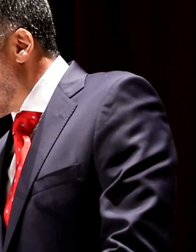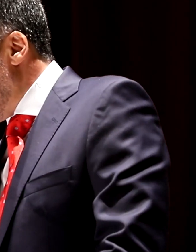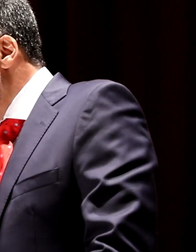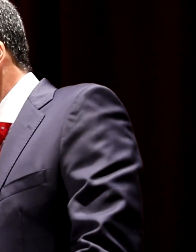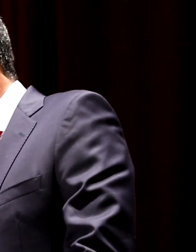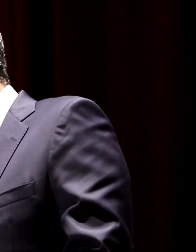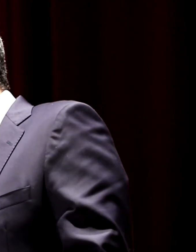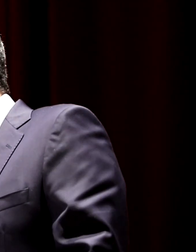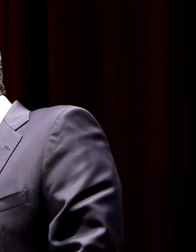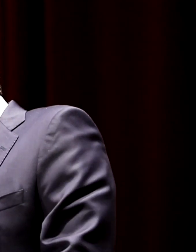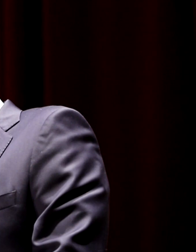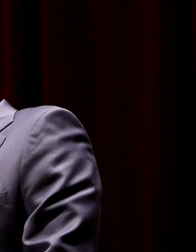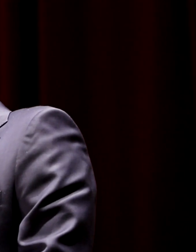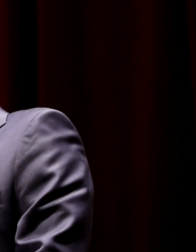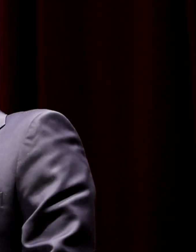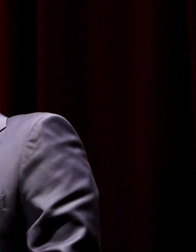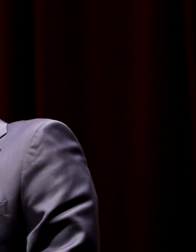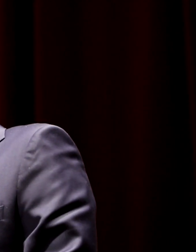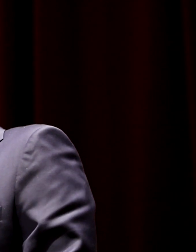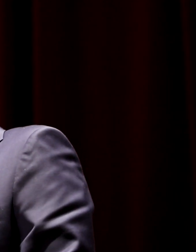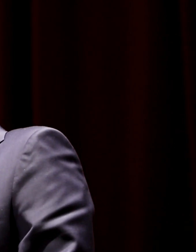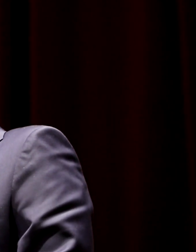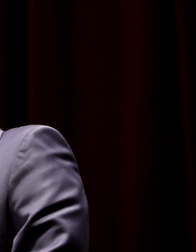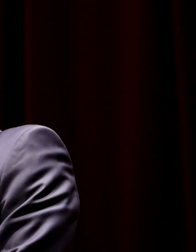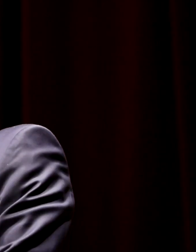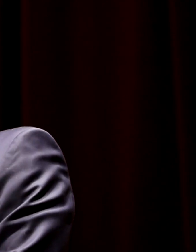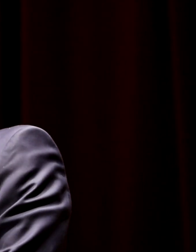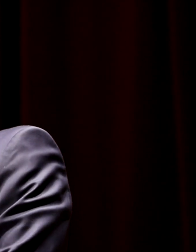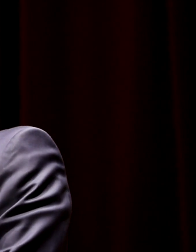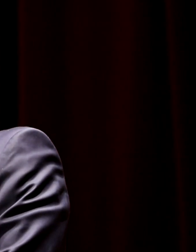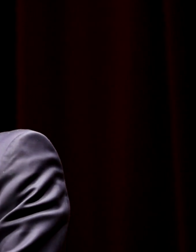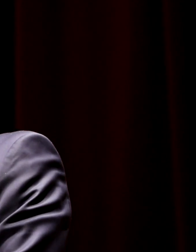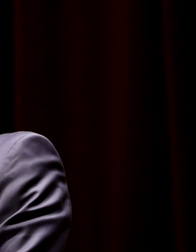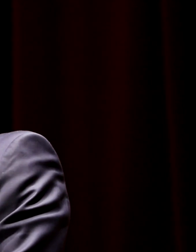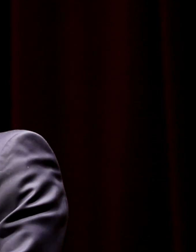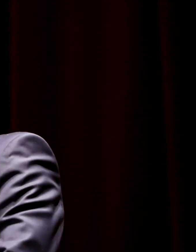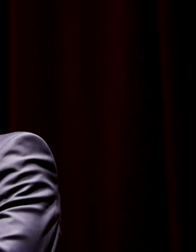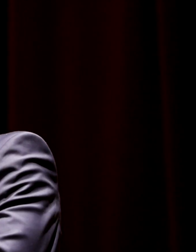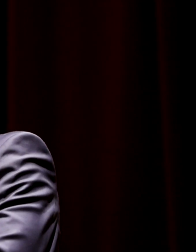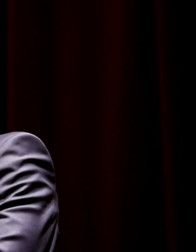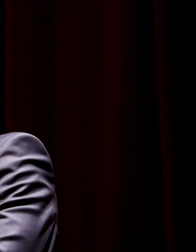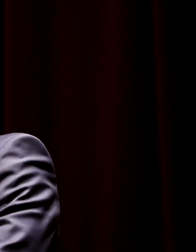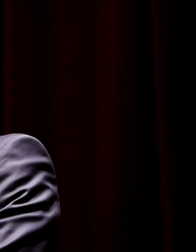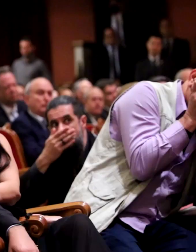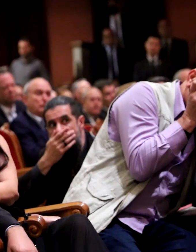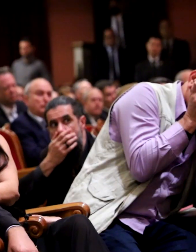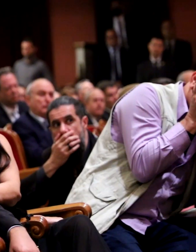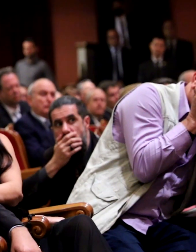minha maior riqueza, meus filhos Luiz Felipe e Pedro Henrique. Vocês Lipe e Pedro são meu maior